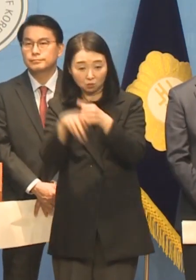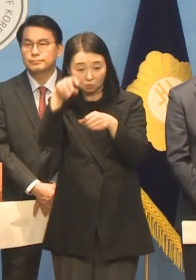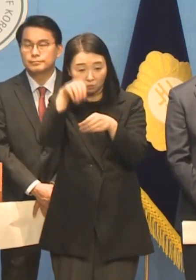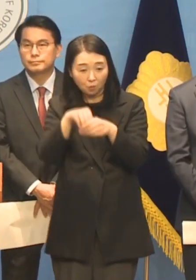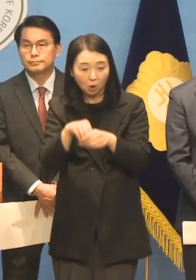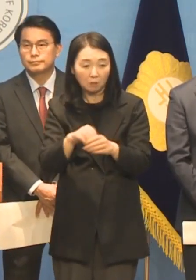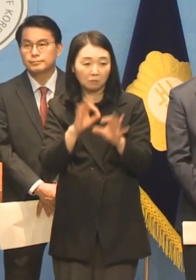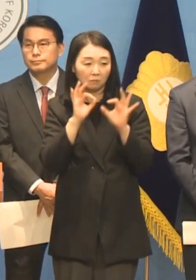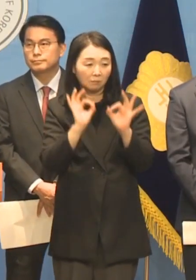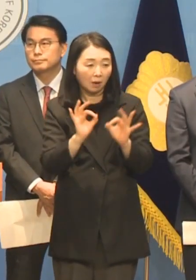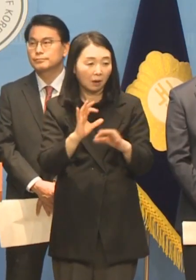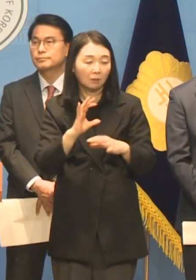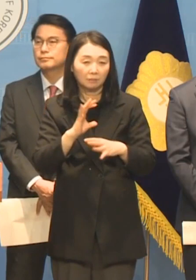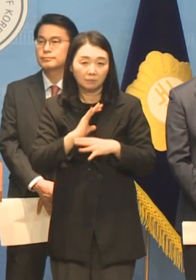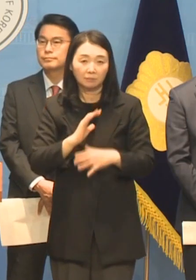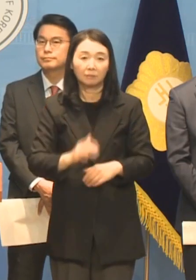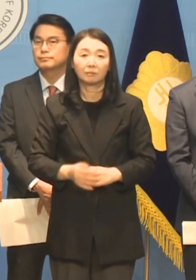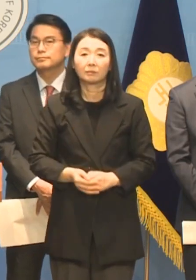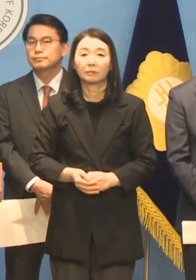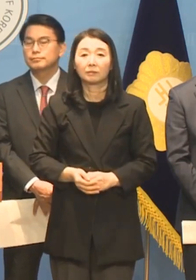않을 수 없다고 했습니다.